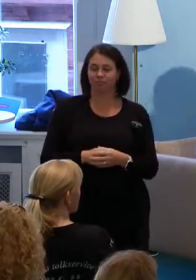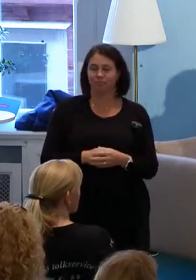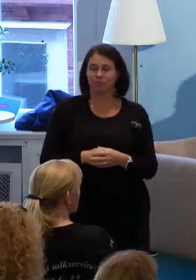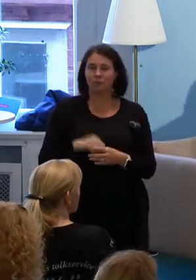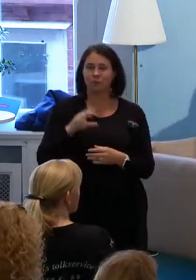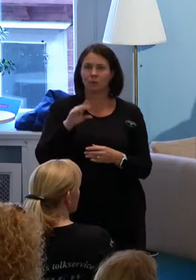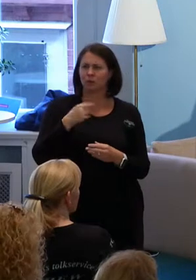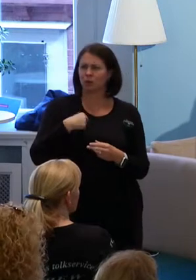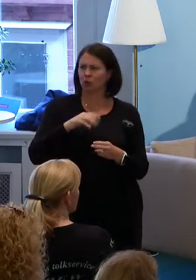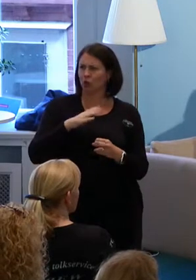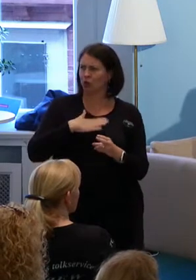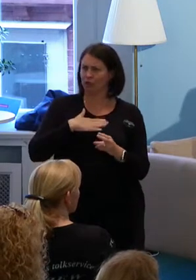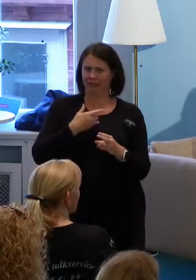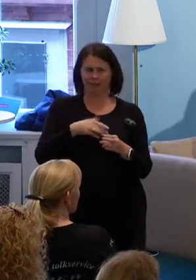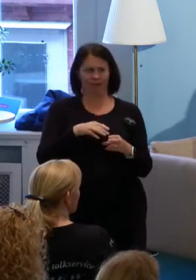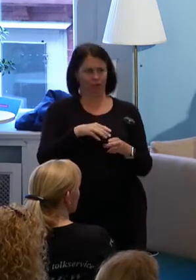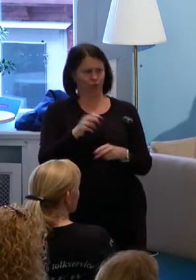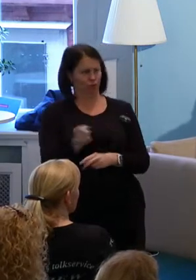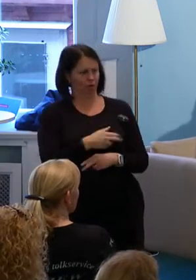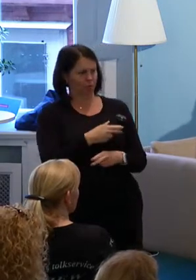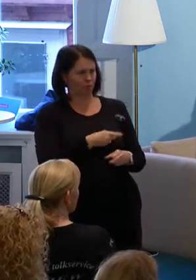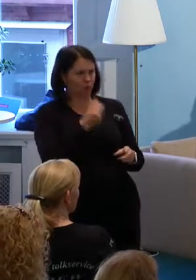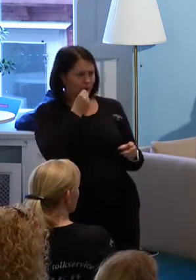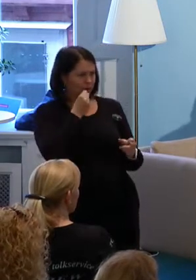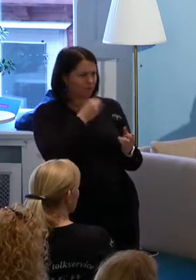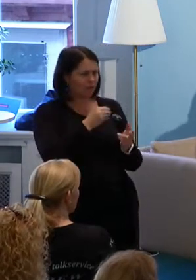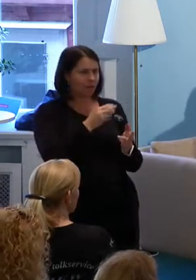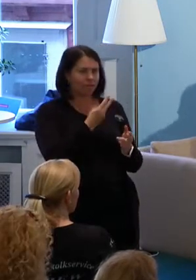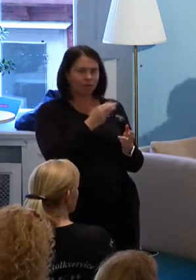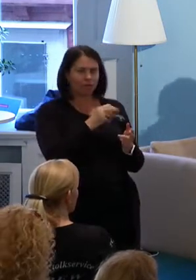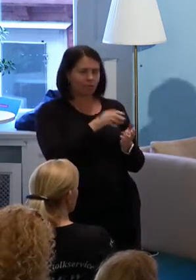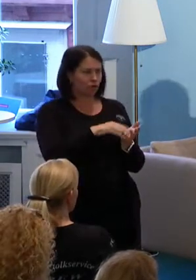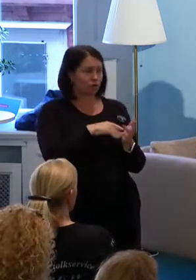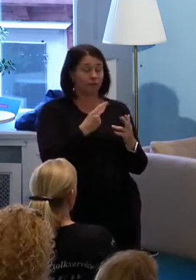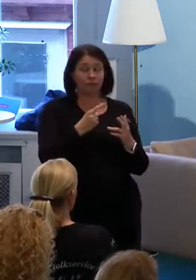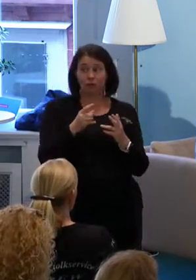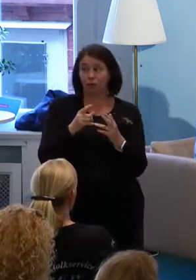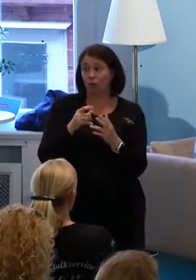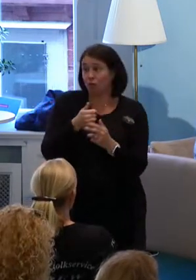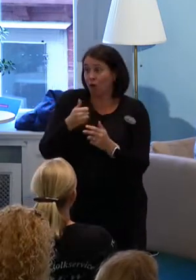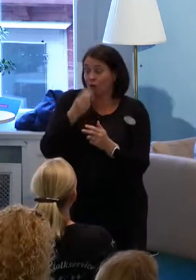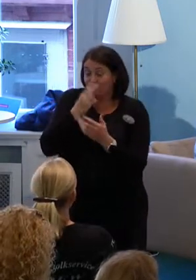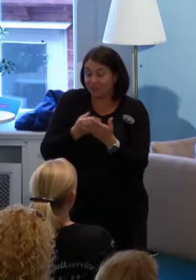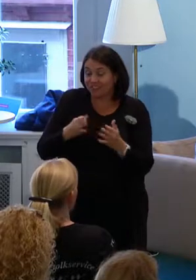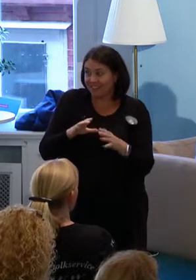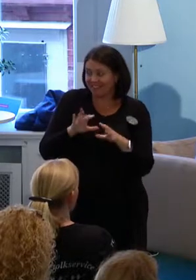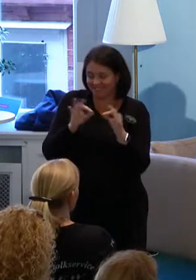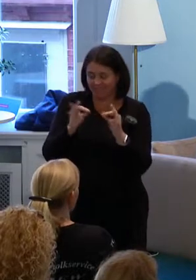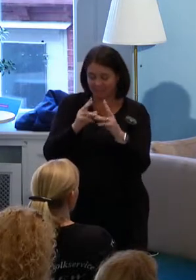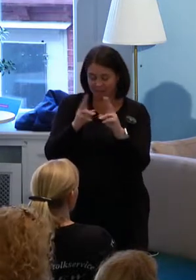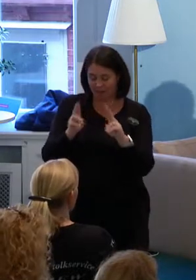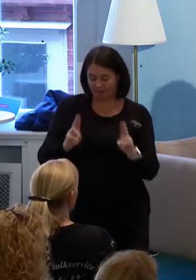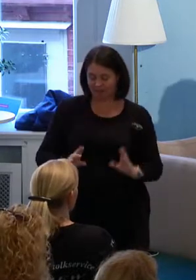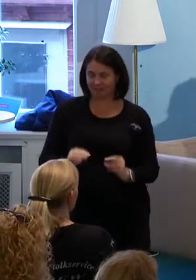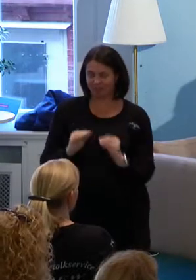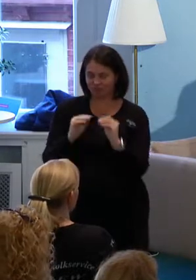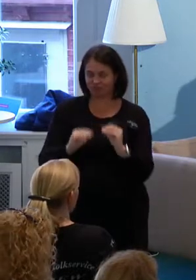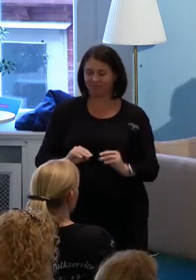Jag tycker ni är dåliga att hugga in på vinerbröderna. Ja, det kommer. Det är visserligen scenografi, men man får lov att äta det. Jag trodde det var plast. Nej, det är inte